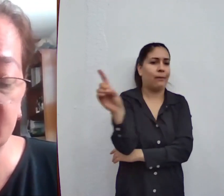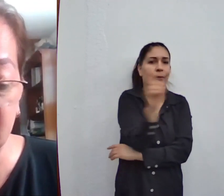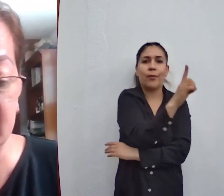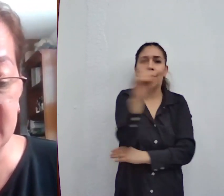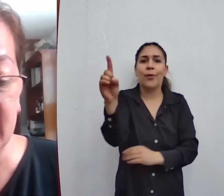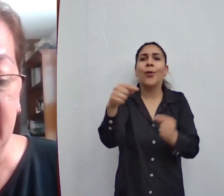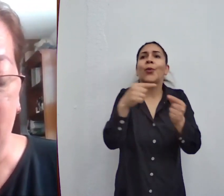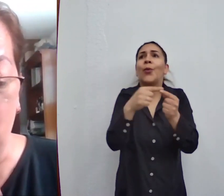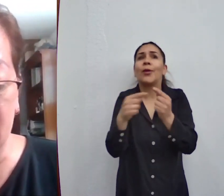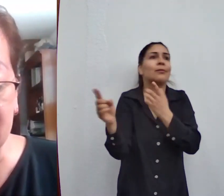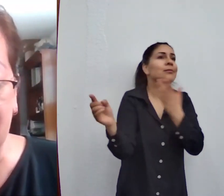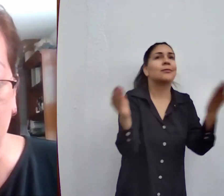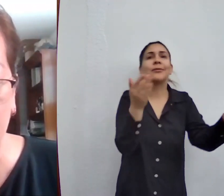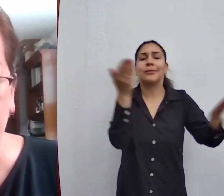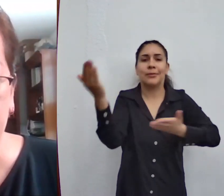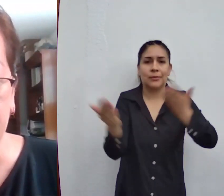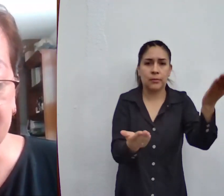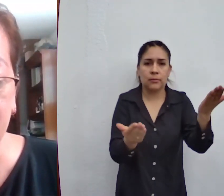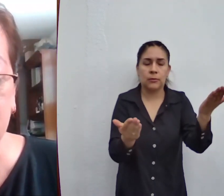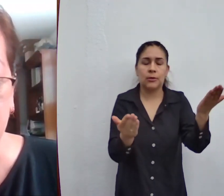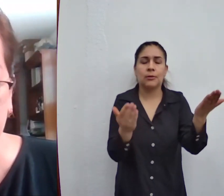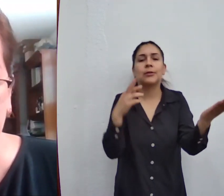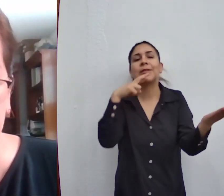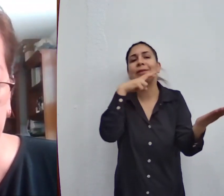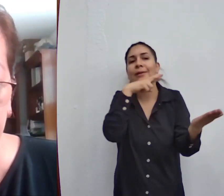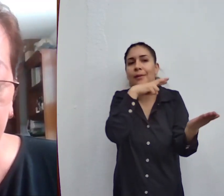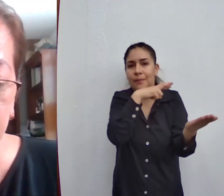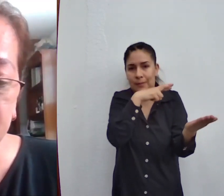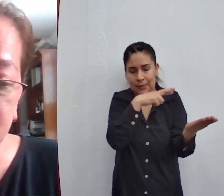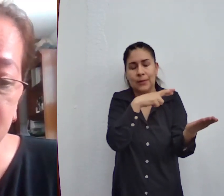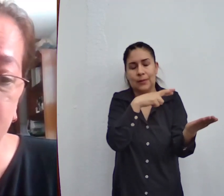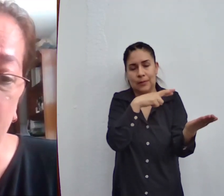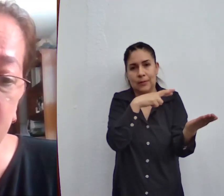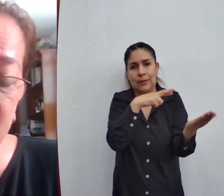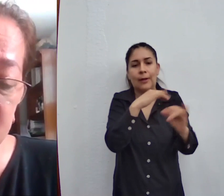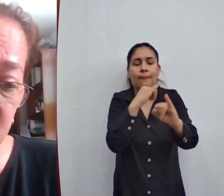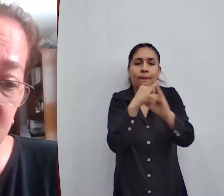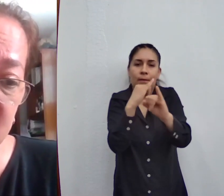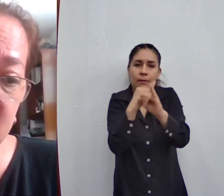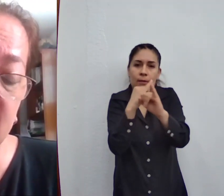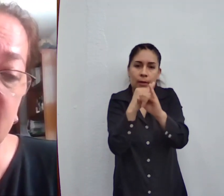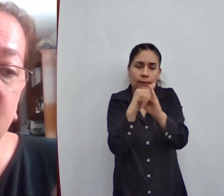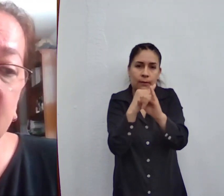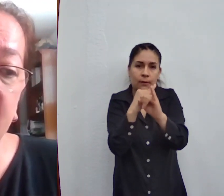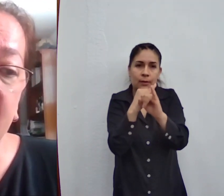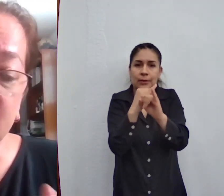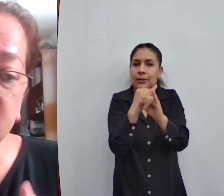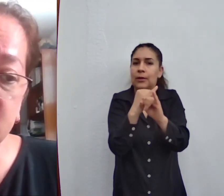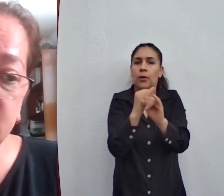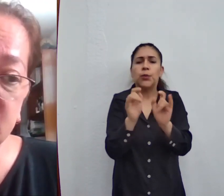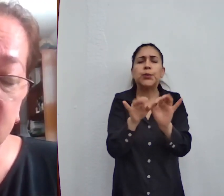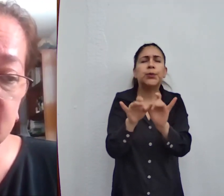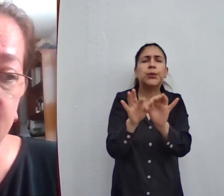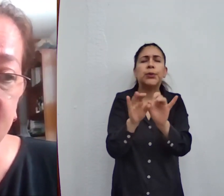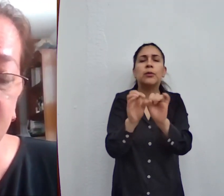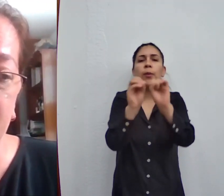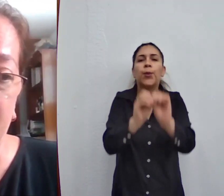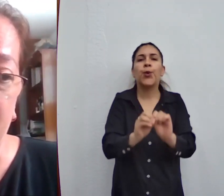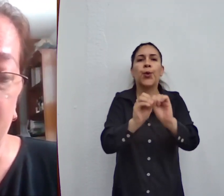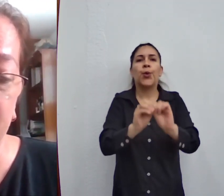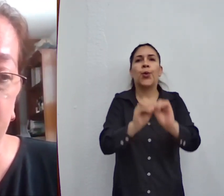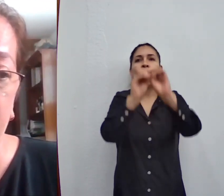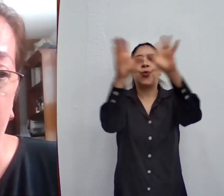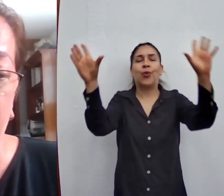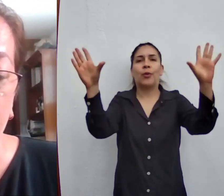las respuestas. Entonces, un catálogo de servicios públicos y privados que esté disponible en internet, y las mismas personas que